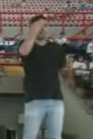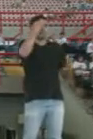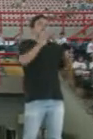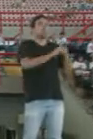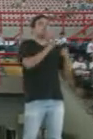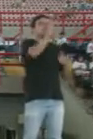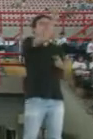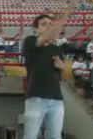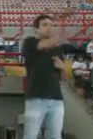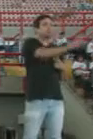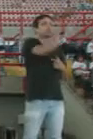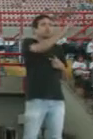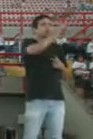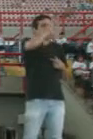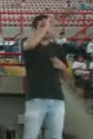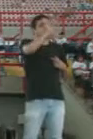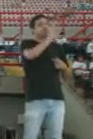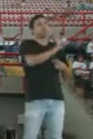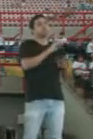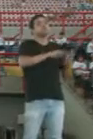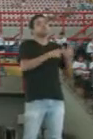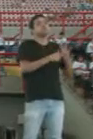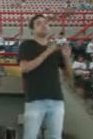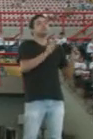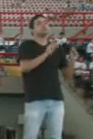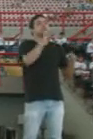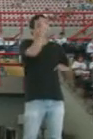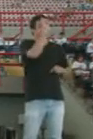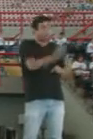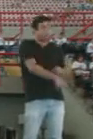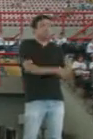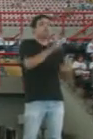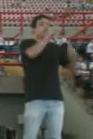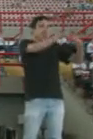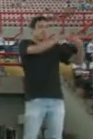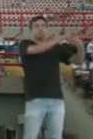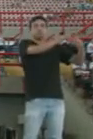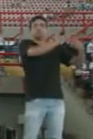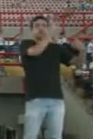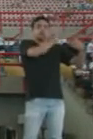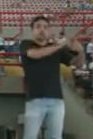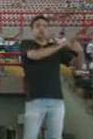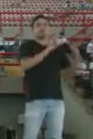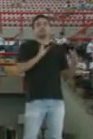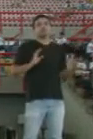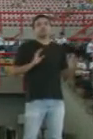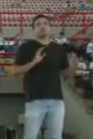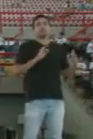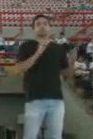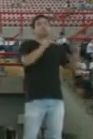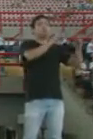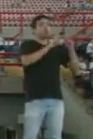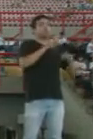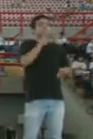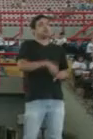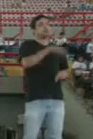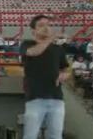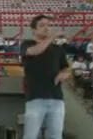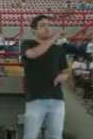um dia você vai levar chifre. Como é o nome disso? Realismo. Realismo. É a literatura do